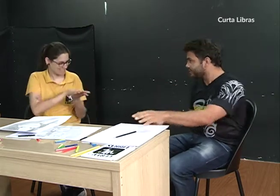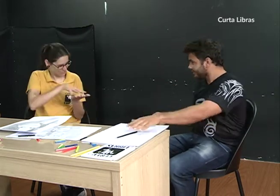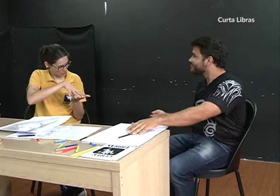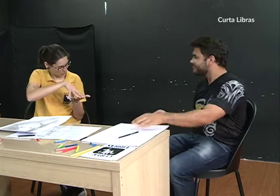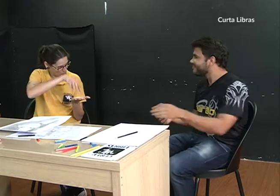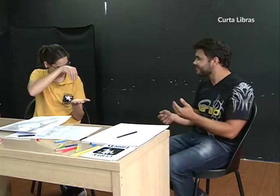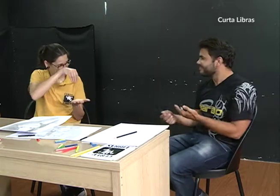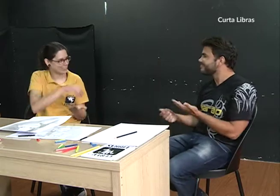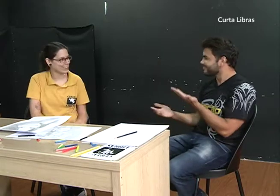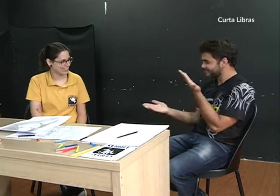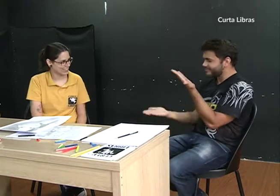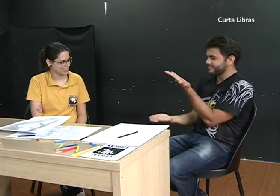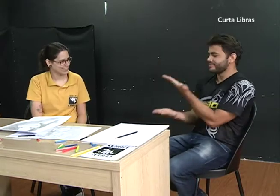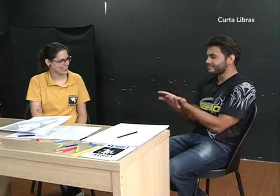fazer a cópia e afinar os traços.